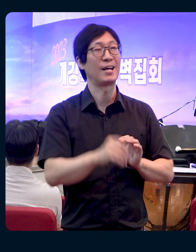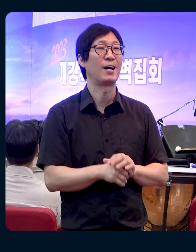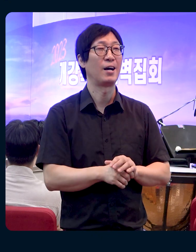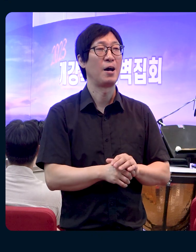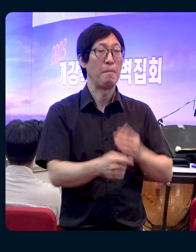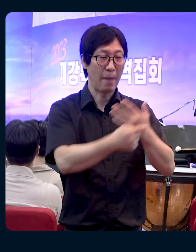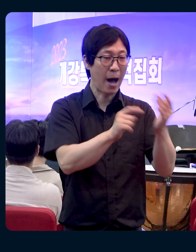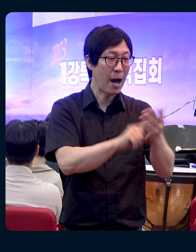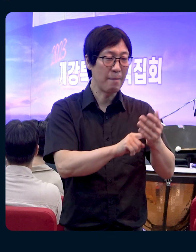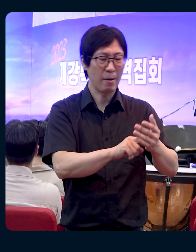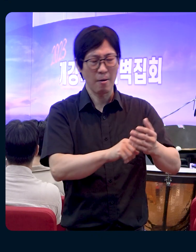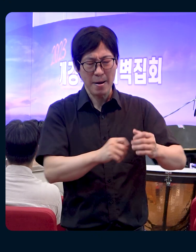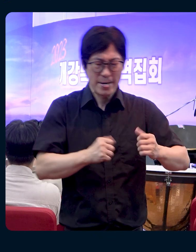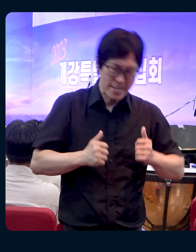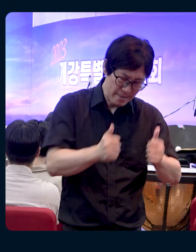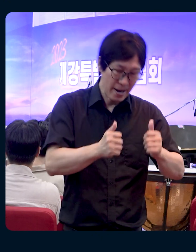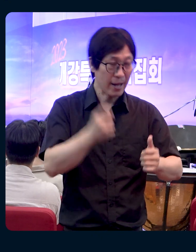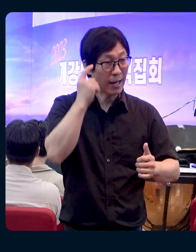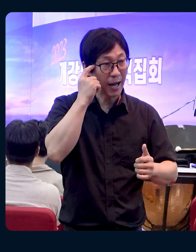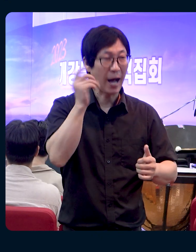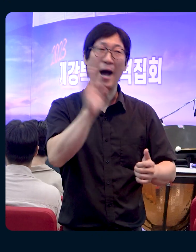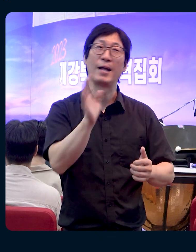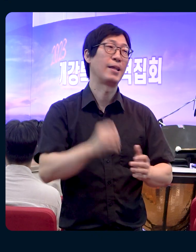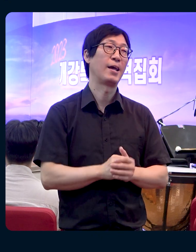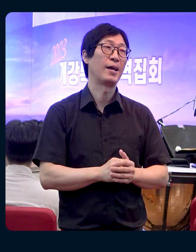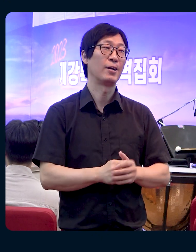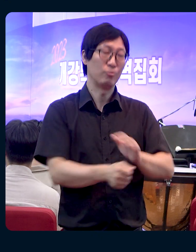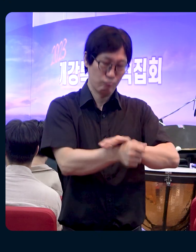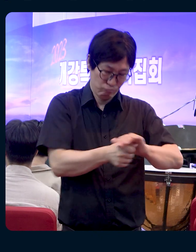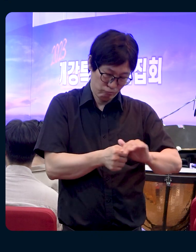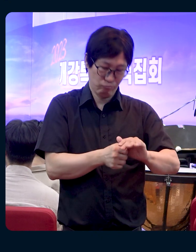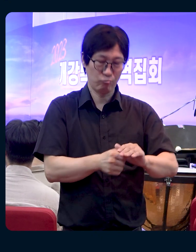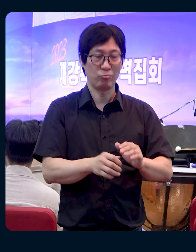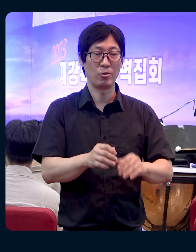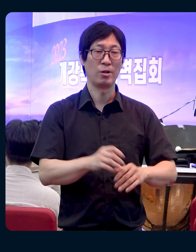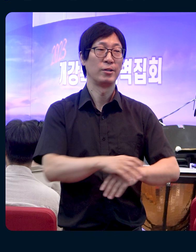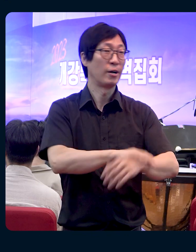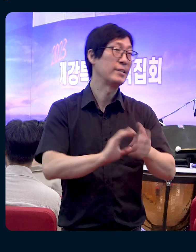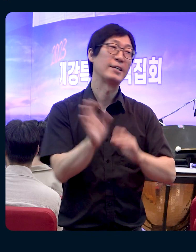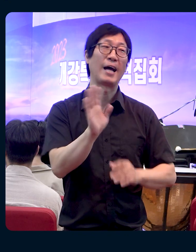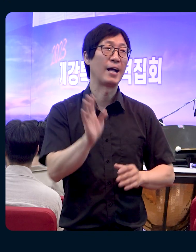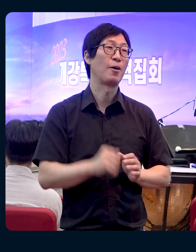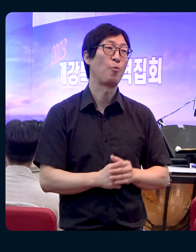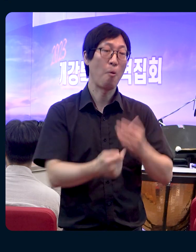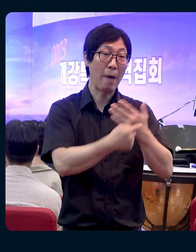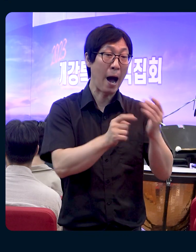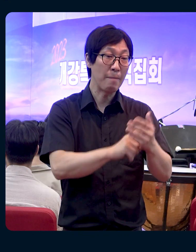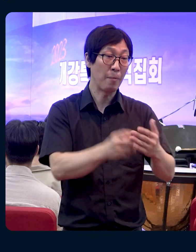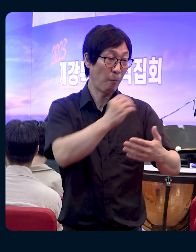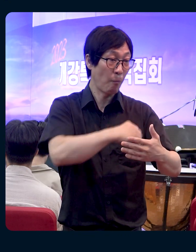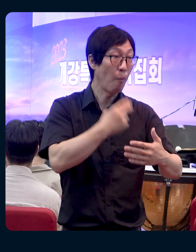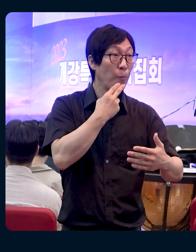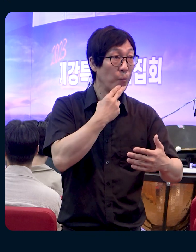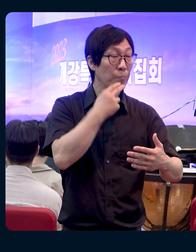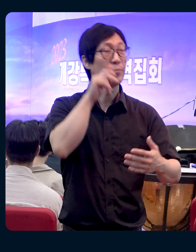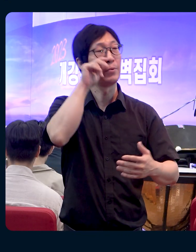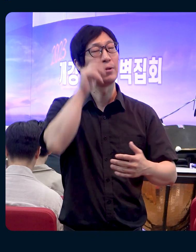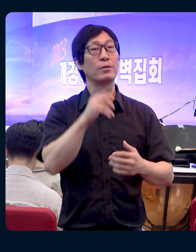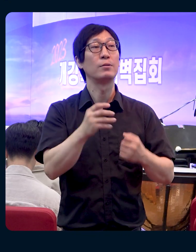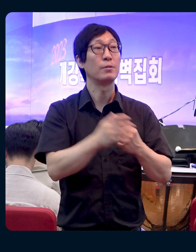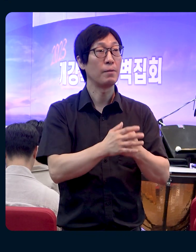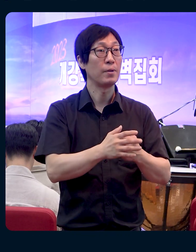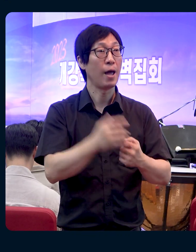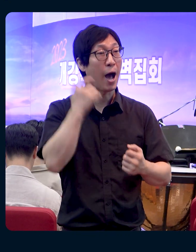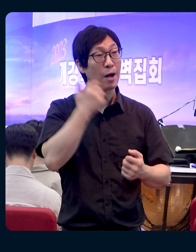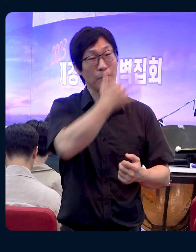마음이 들어가지 않은 것이 바로 수동적인 거예요. 그리고 여러분, 마음이 들어가지 않으면요 어떤 것도 아름다울